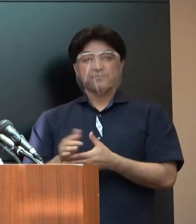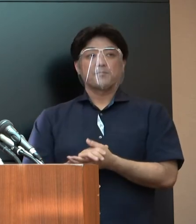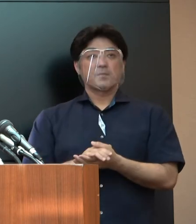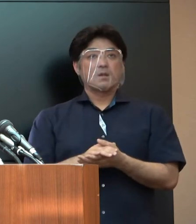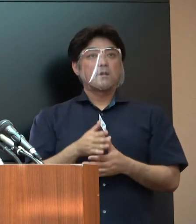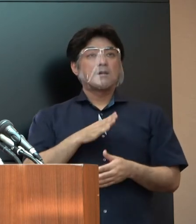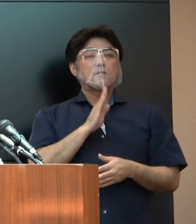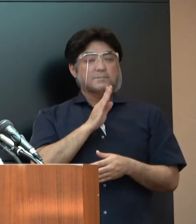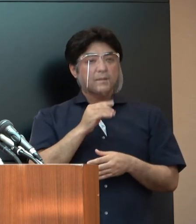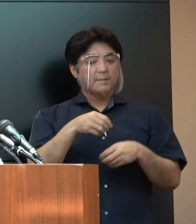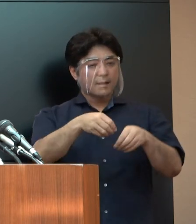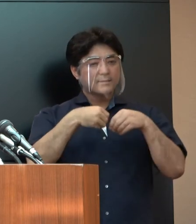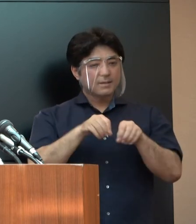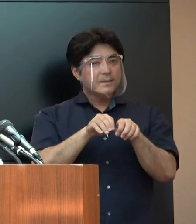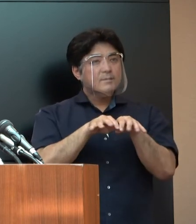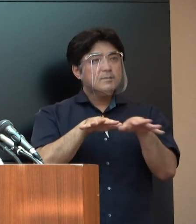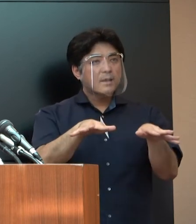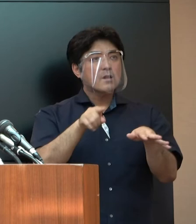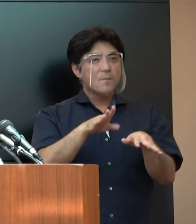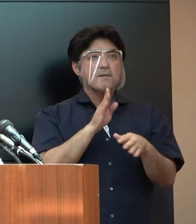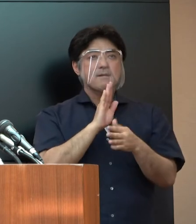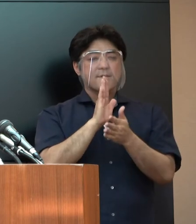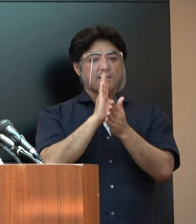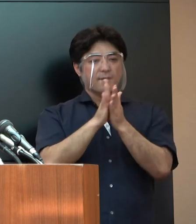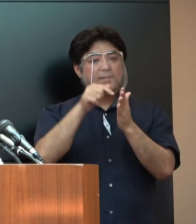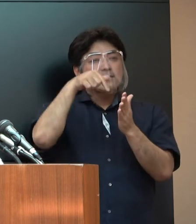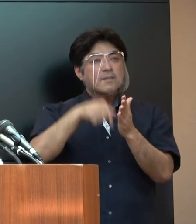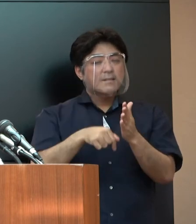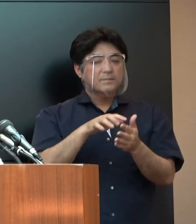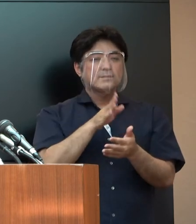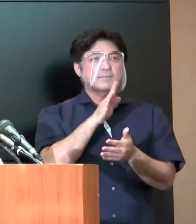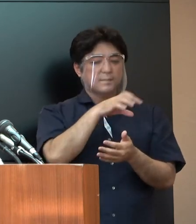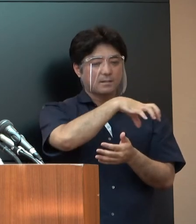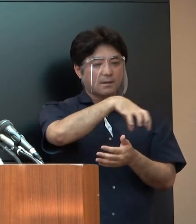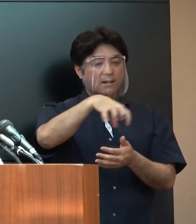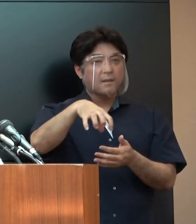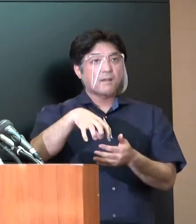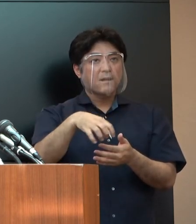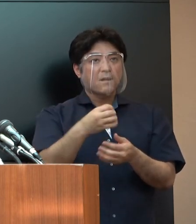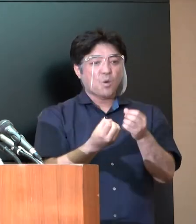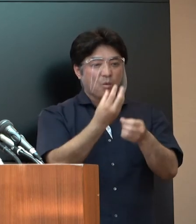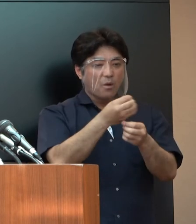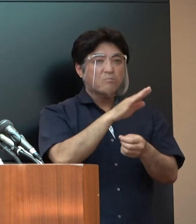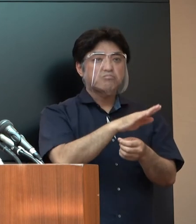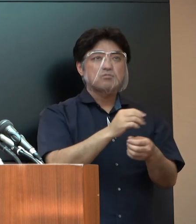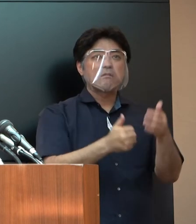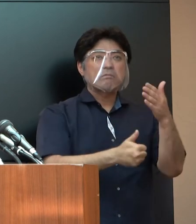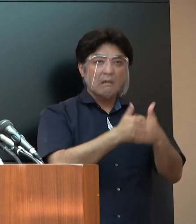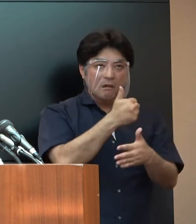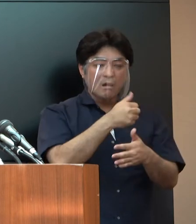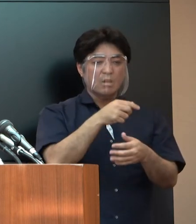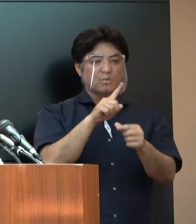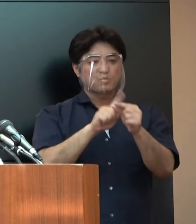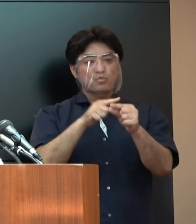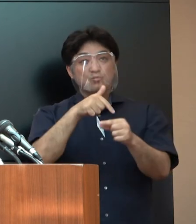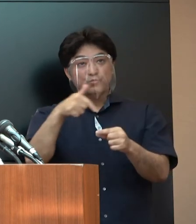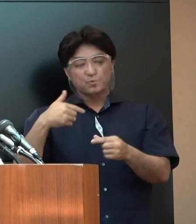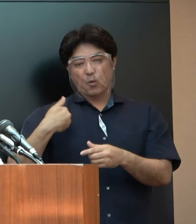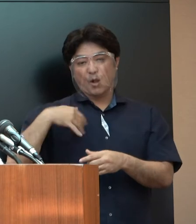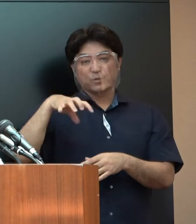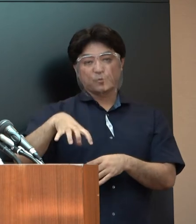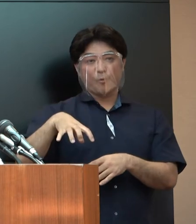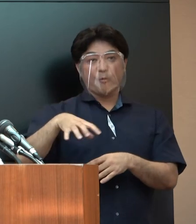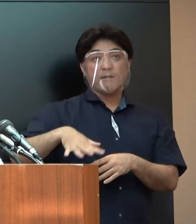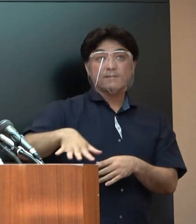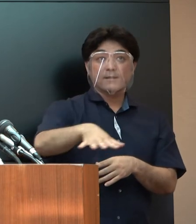感染拡大については、まあ、県内でポツポツと他の地域も見られますが、主に那覇やそれから中部保健所管内